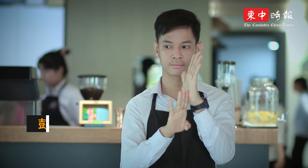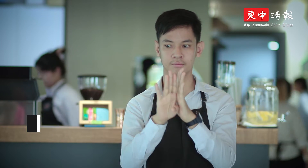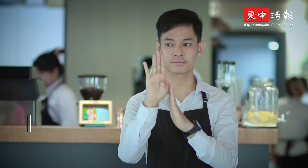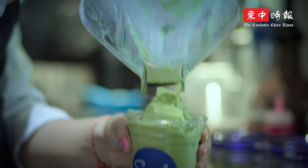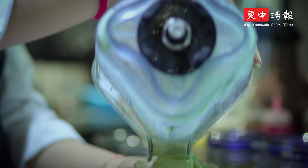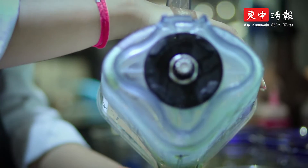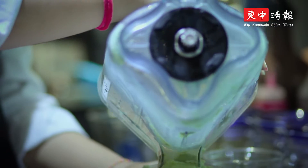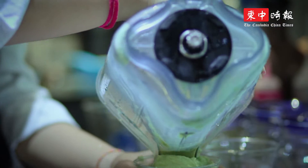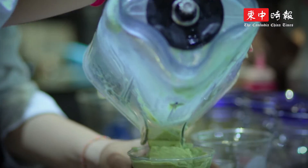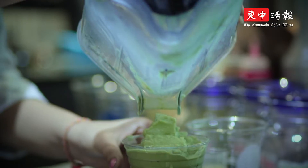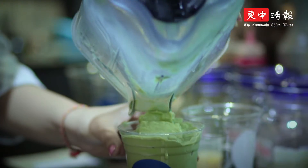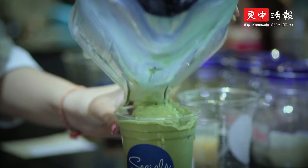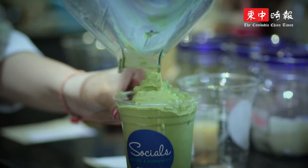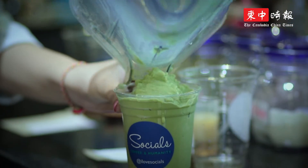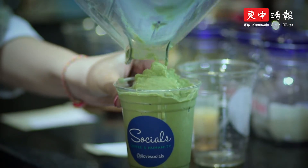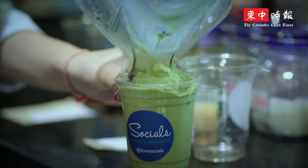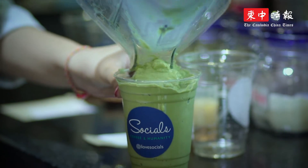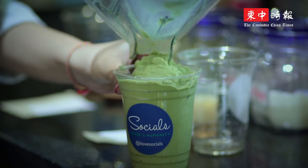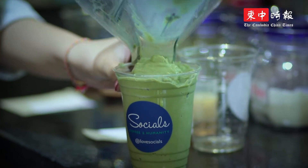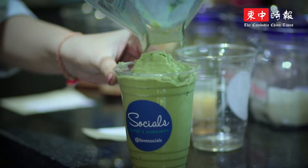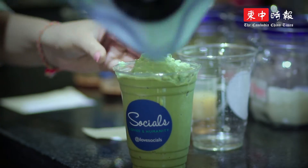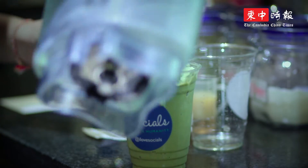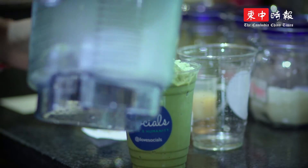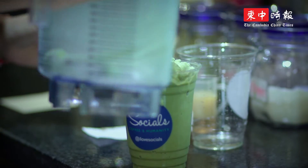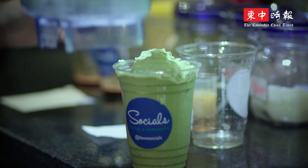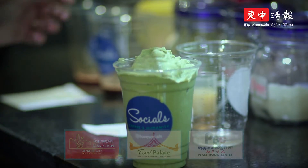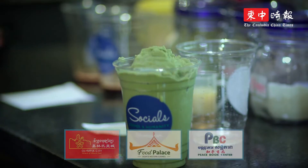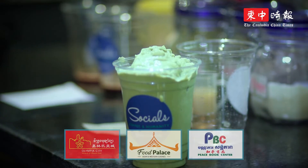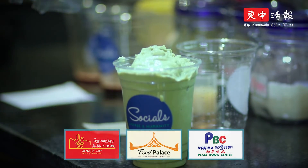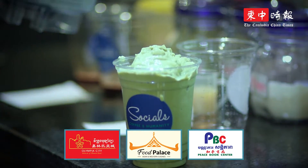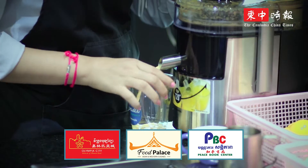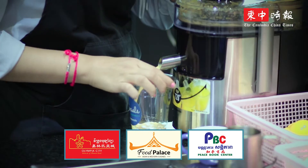是企业、公司或其他岗位，多给聋哑人，也就